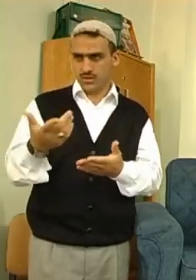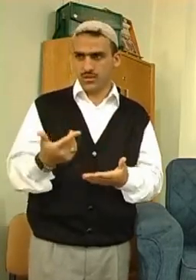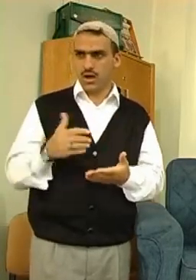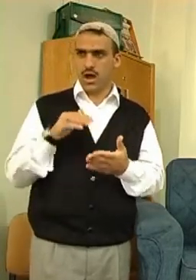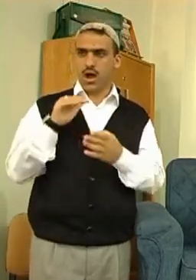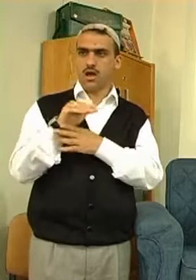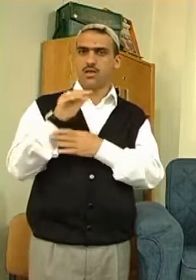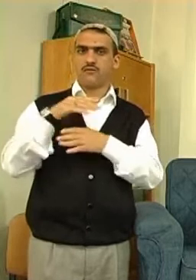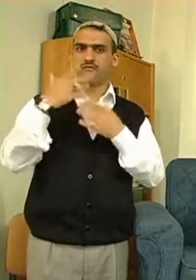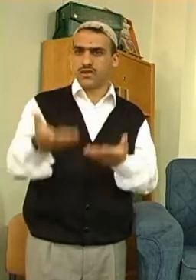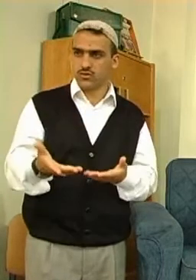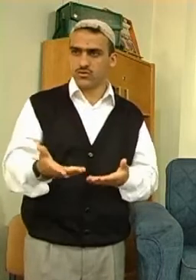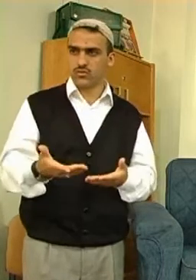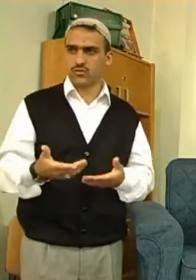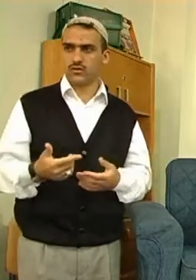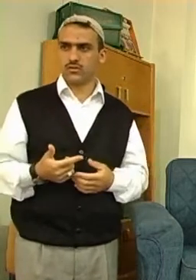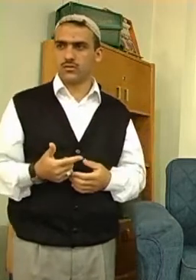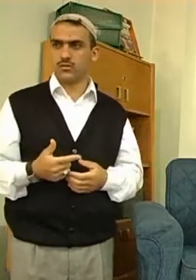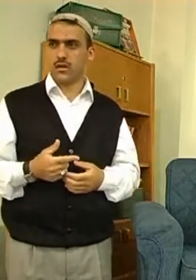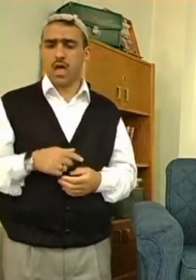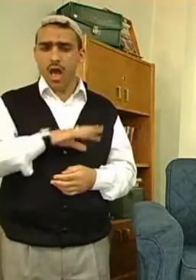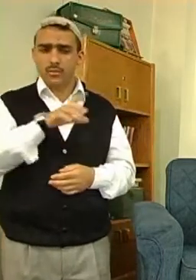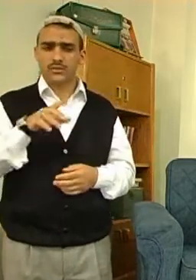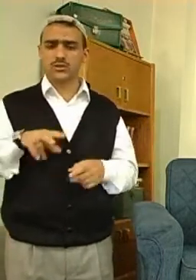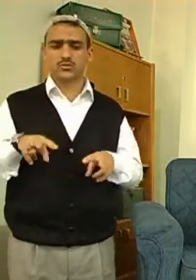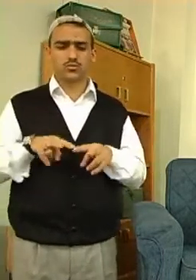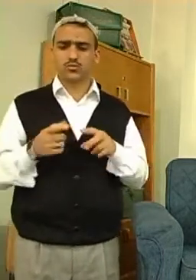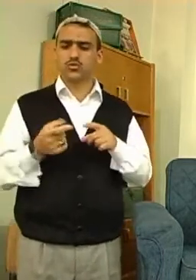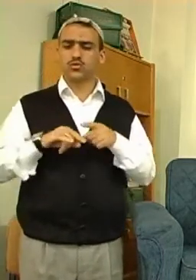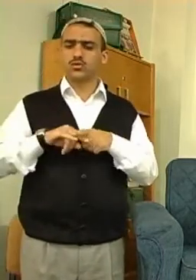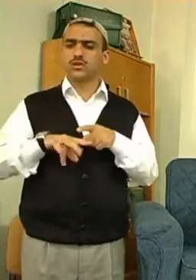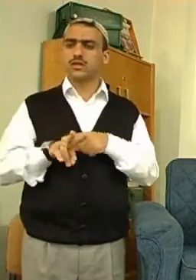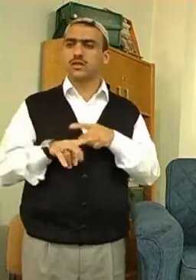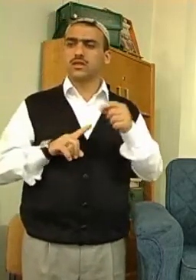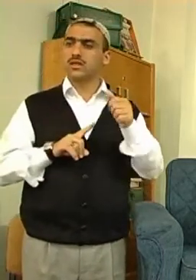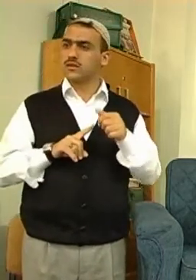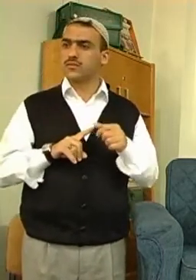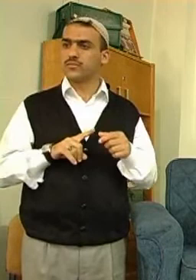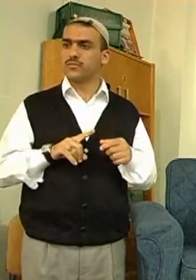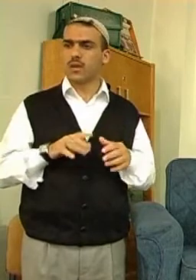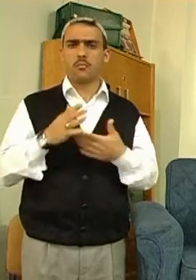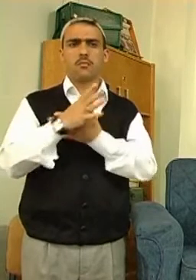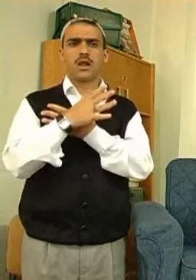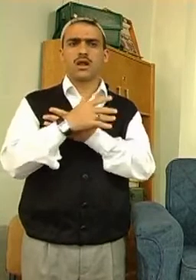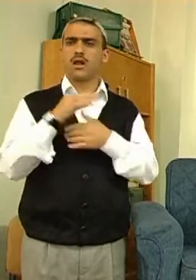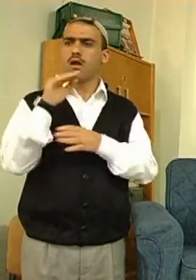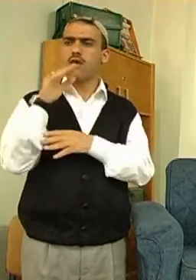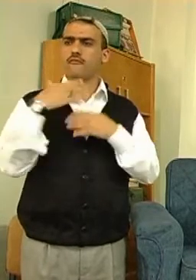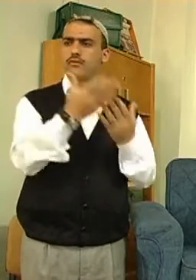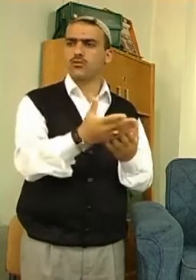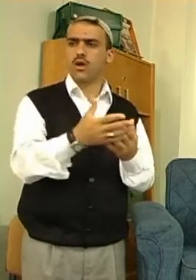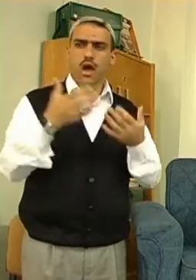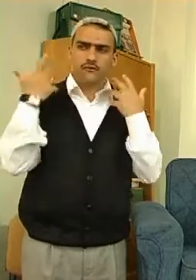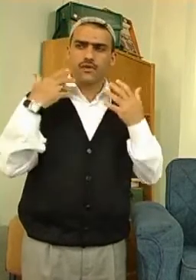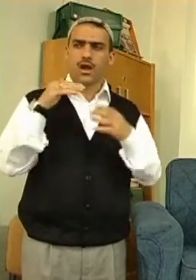Değil mi? Kelebeğe de hayat vermiş, muhyi. Deveye de hayat vermiş, muhyi. Yağmura mevkel melekeye de hayat vermiş, yine muhyi. Değil